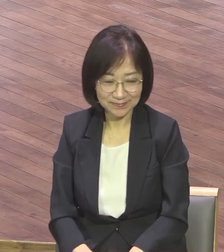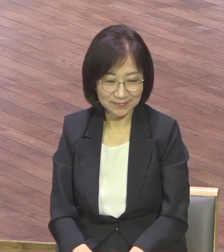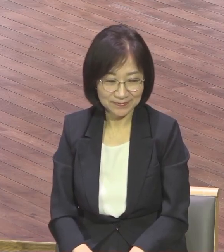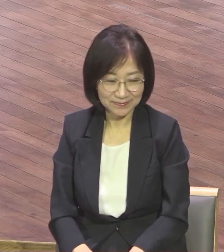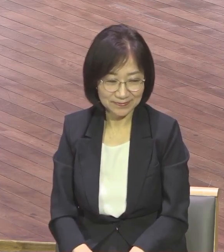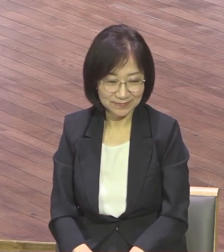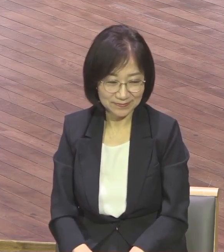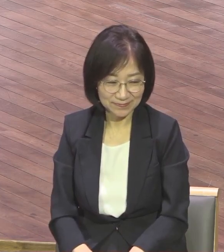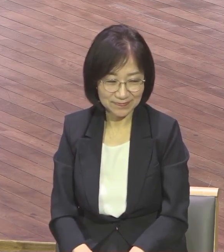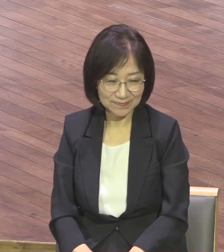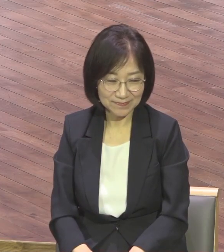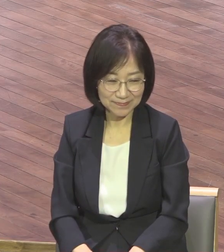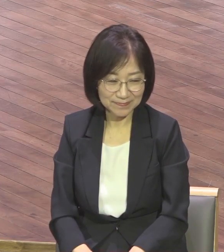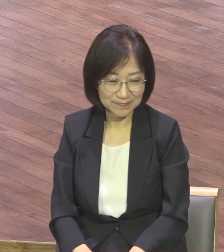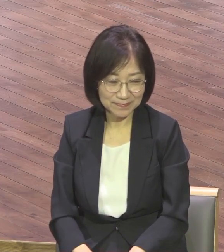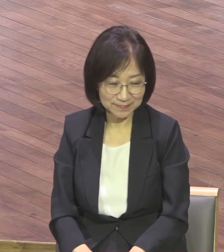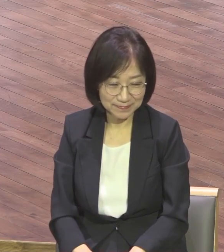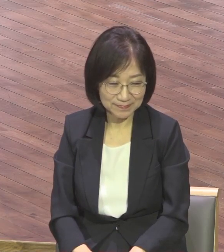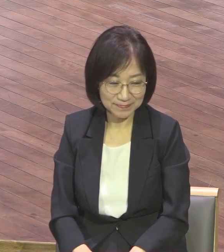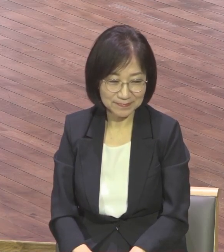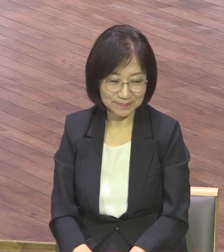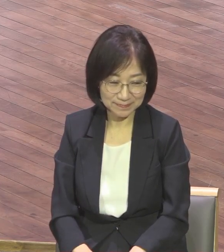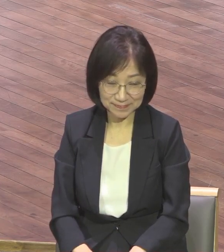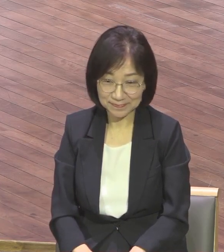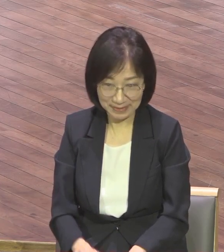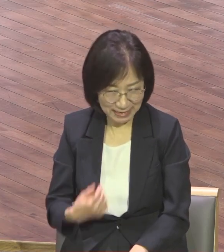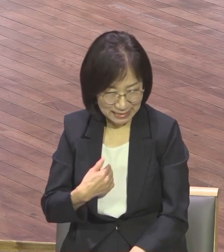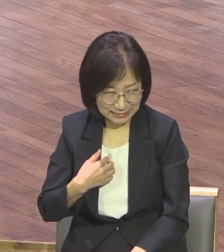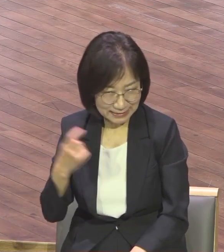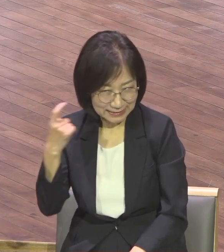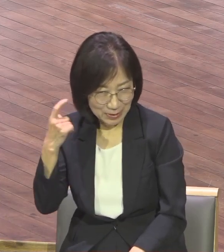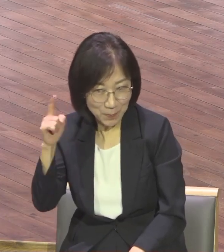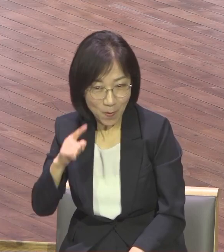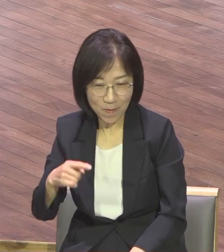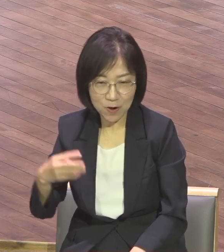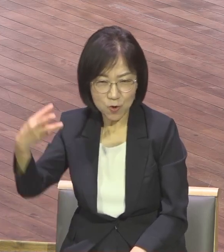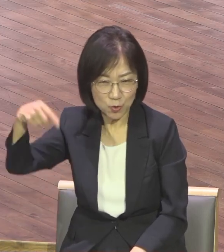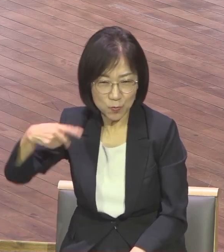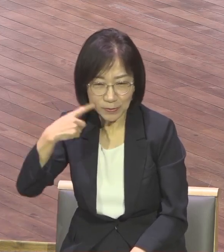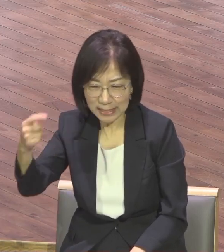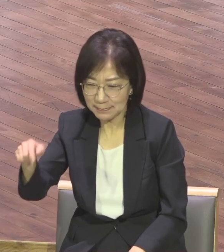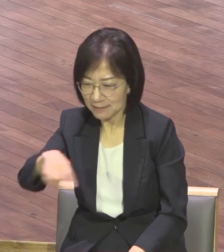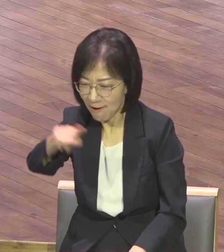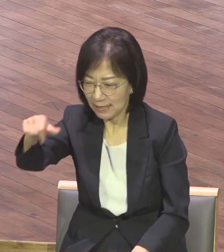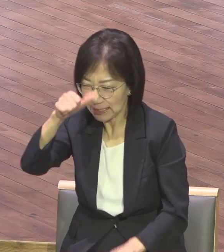제가 알기로는 총재님이 엄청나게 책망을 했다는 말을 들었어요.